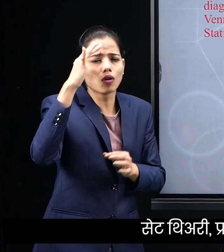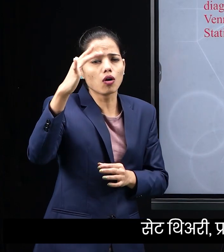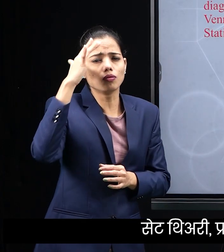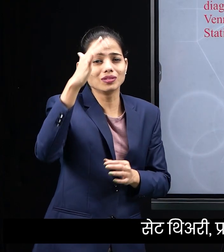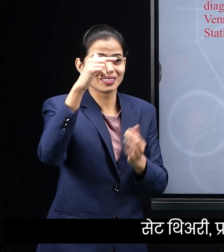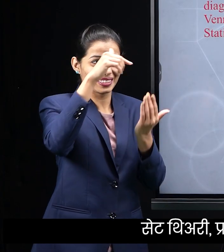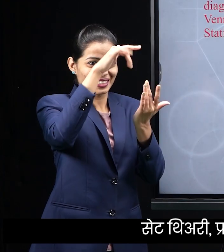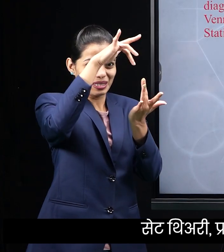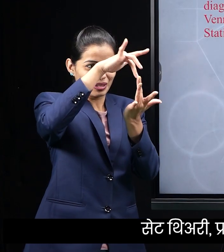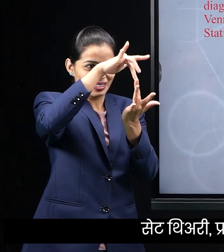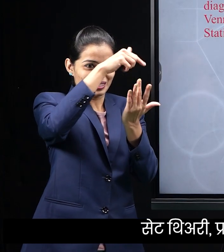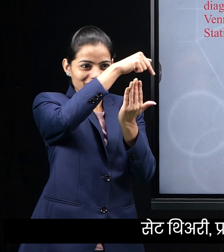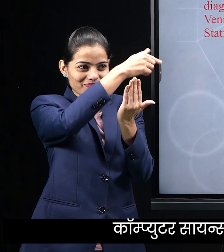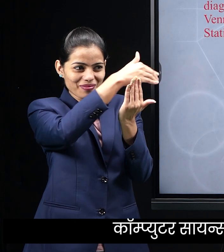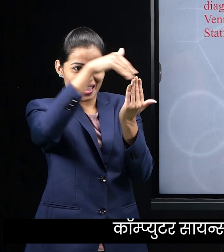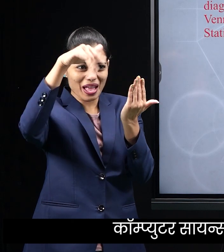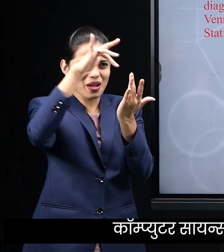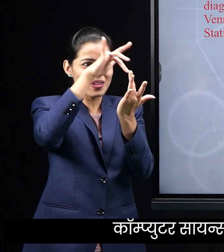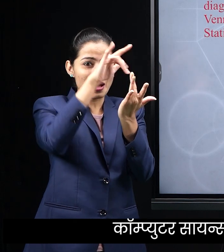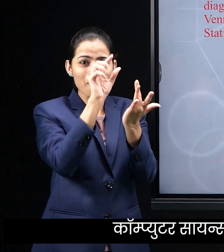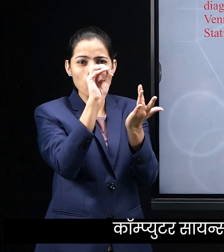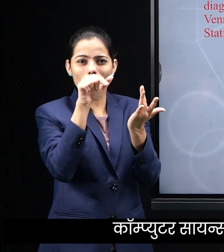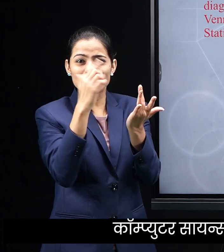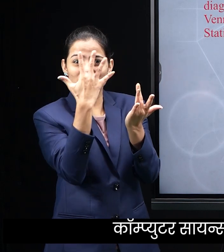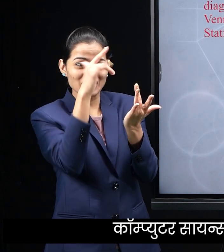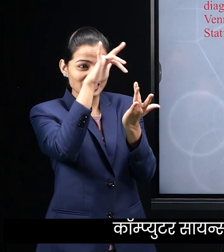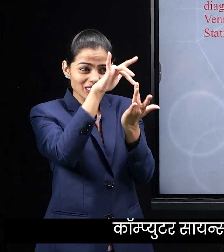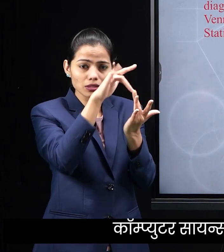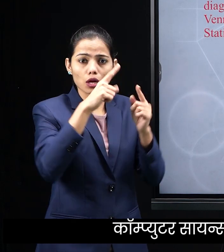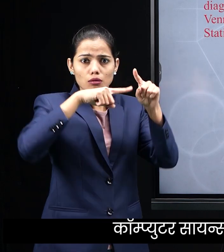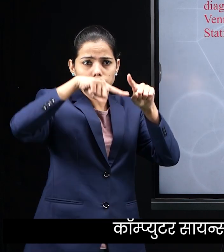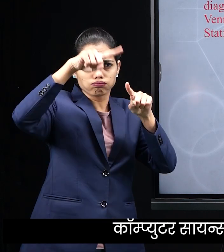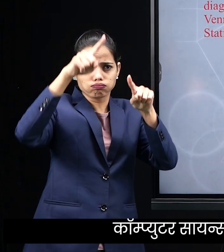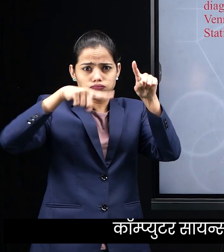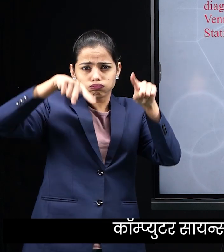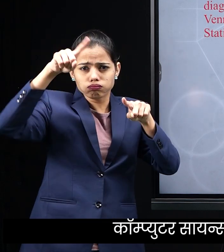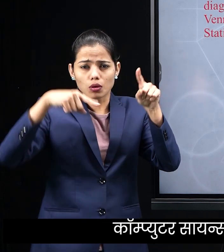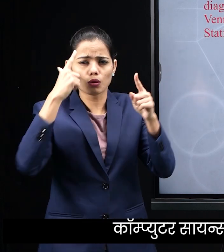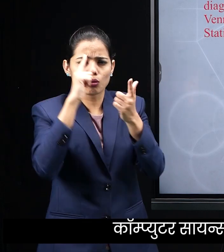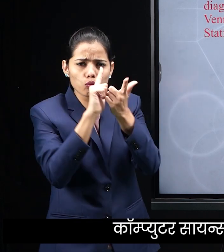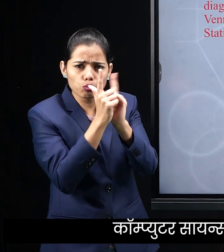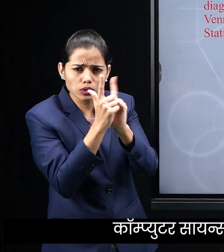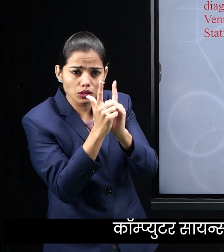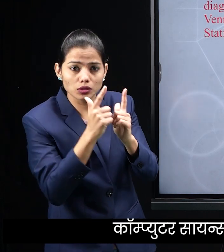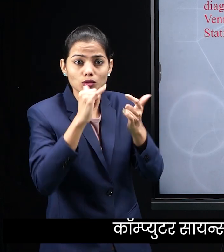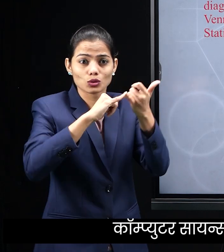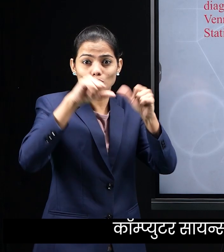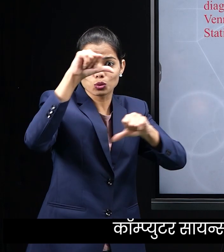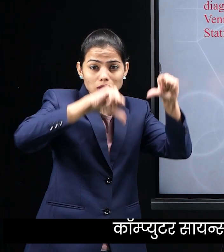स्टॅटिस्टिक्स, लॉजिक आणि कम्प्युटर सायन्स या क्षेत्रात वेन डायग्रामचा वापर केला